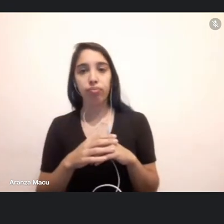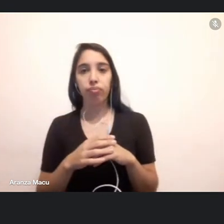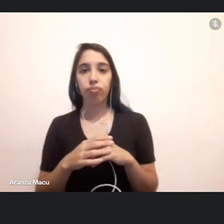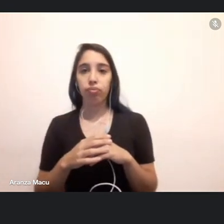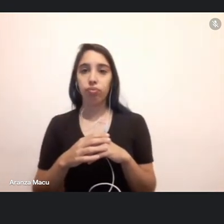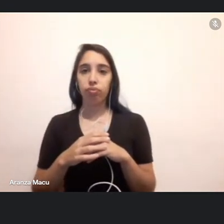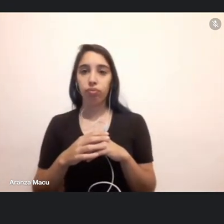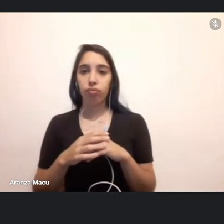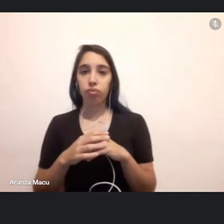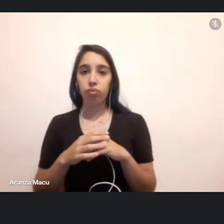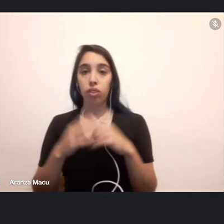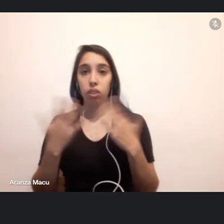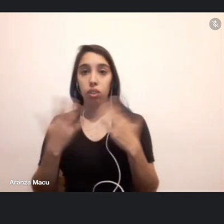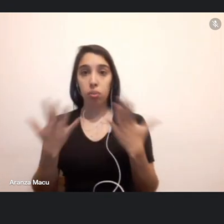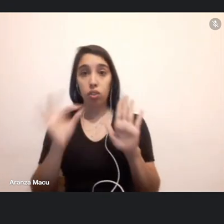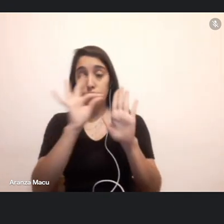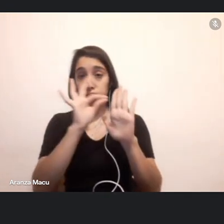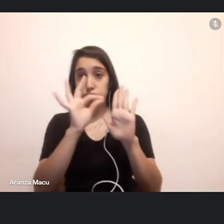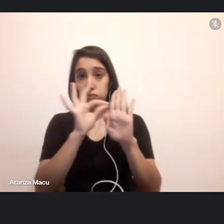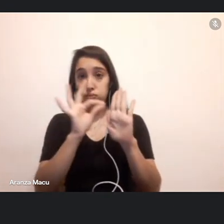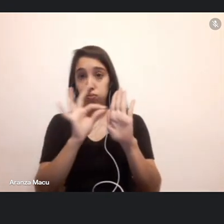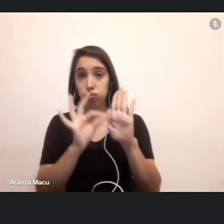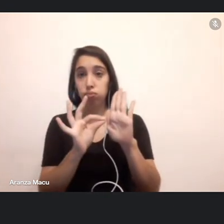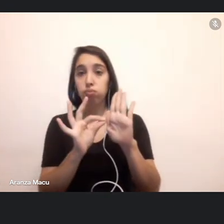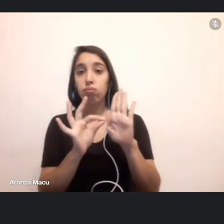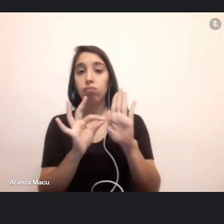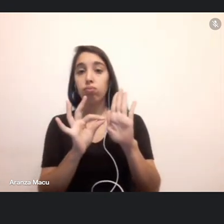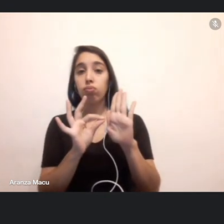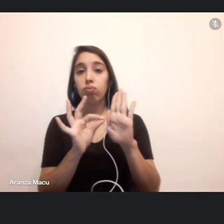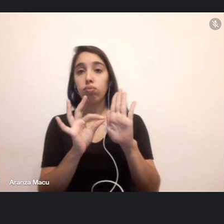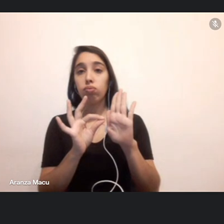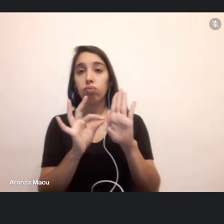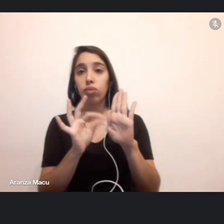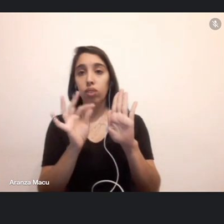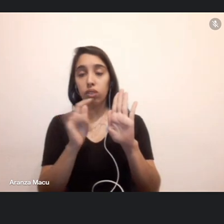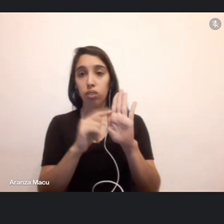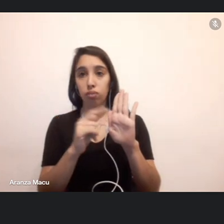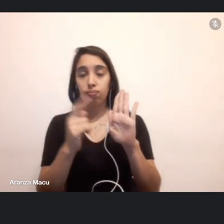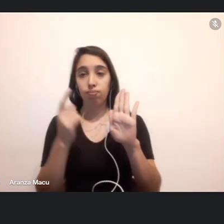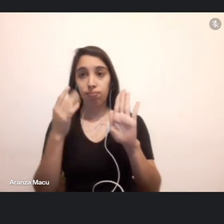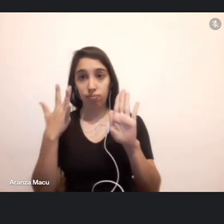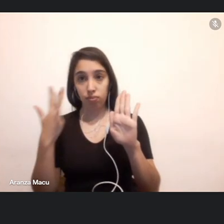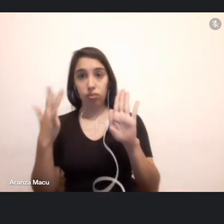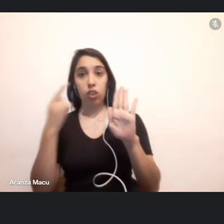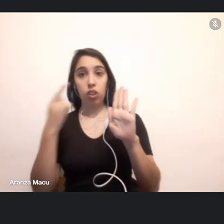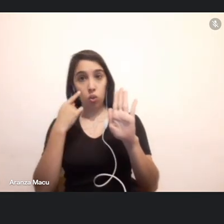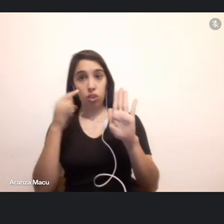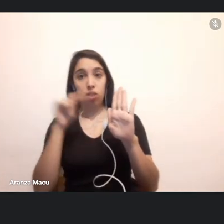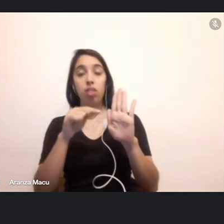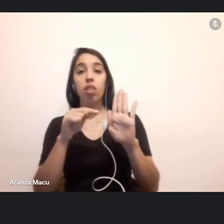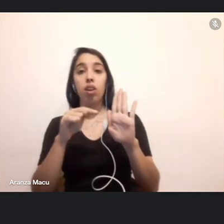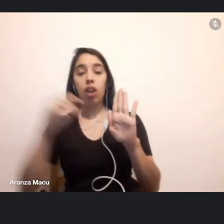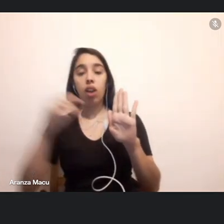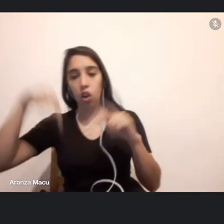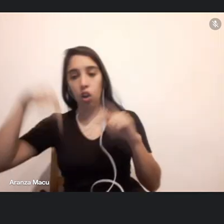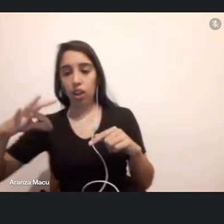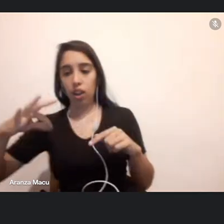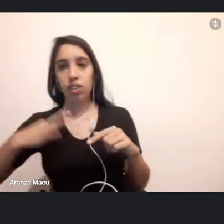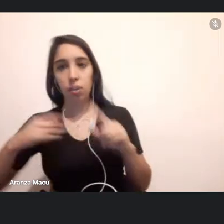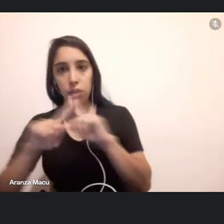estos puntos lo vamos a tener en cuenta, si bien no son evaluados ahora, sino en el segundo